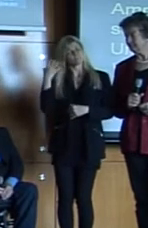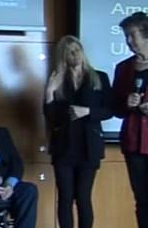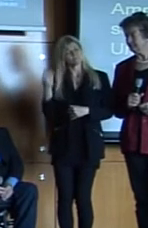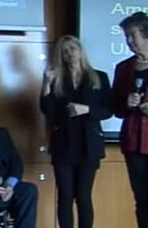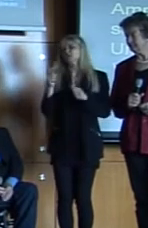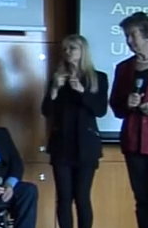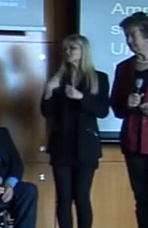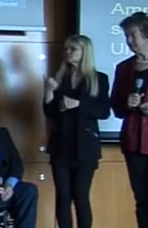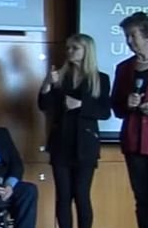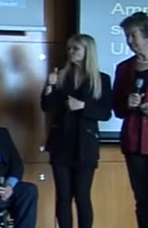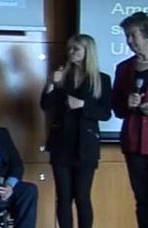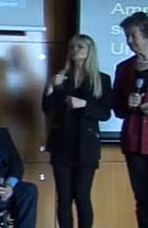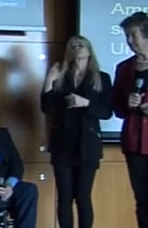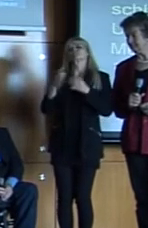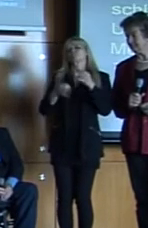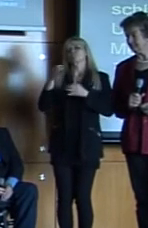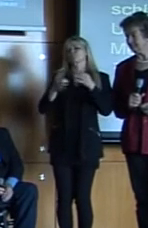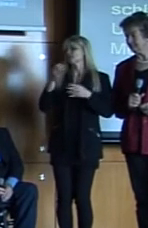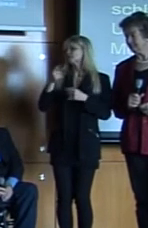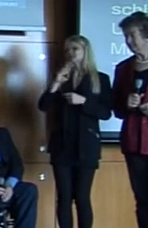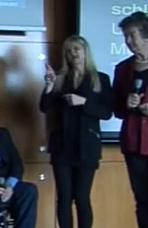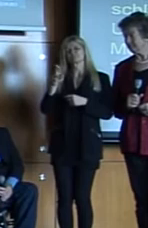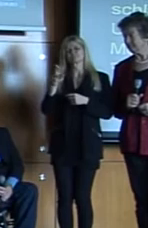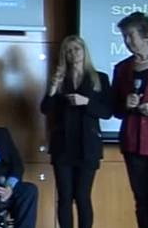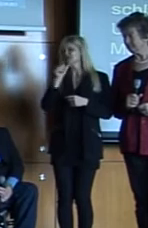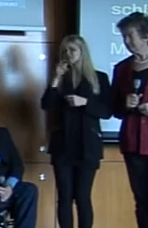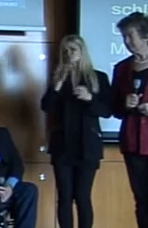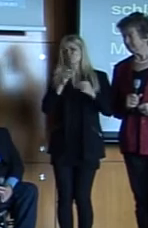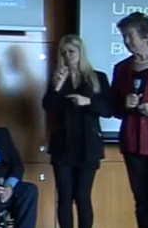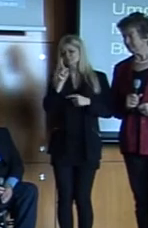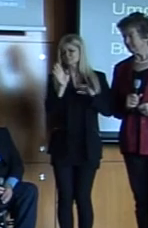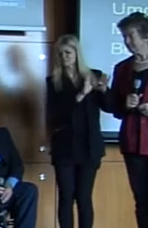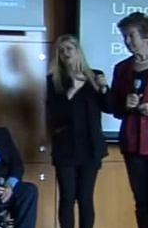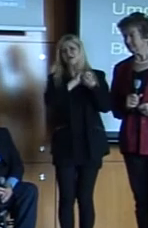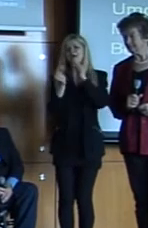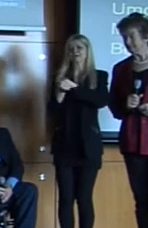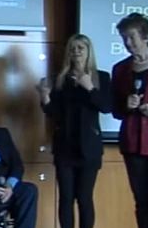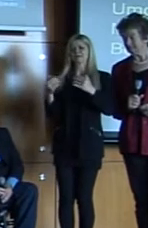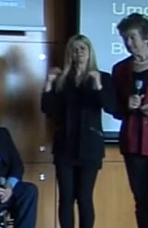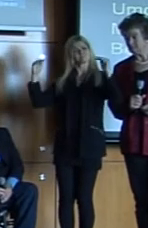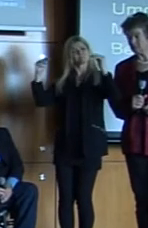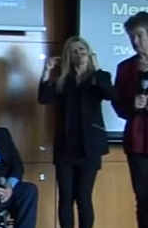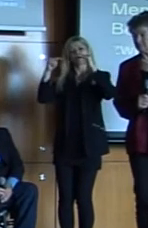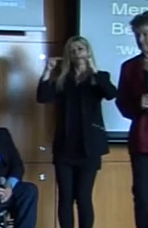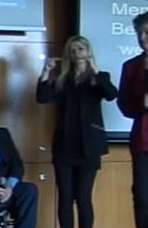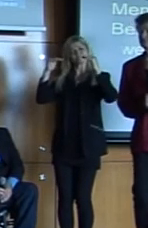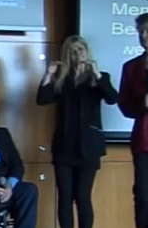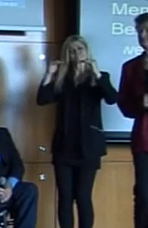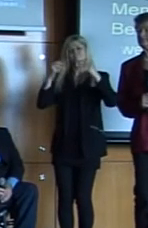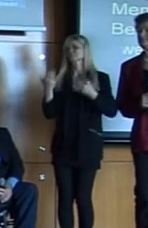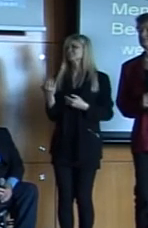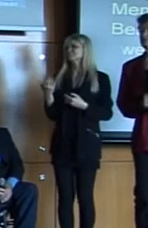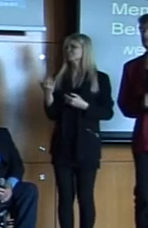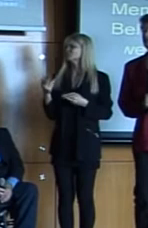werden, werden wir versuchen, und das heißt, wir werden es nicht versuchen, wir werden es einfach ändern, und wir werden schauen, dass wir diese diese Augenhöhe zusammenbringen, die nicht